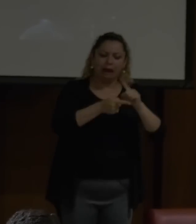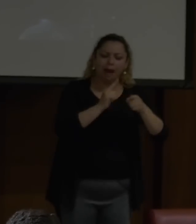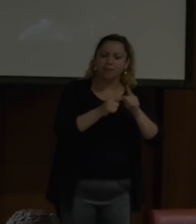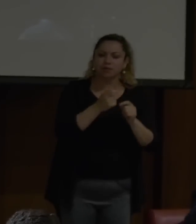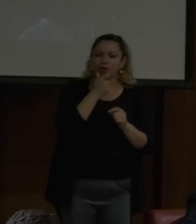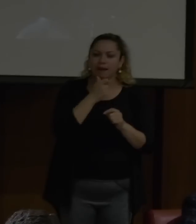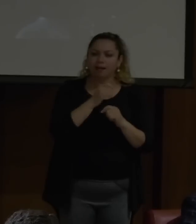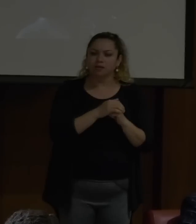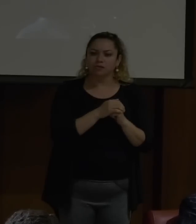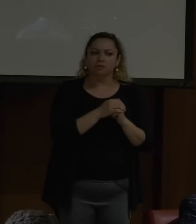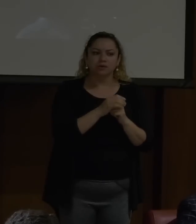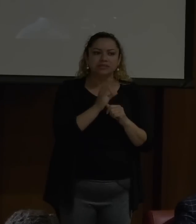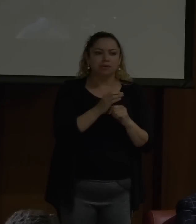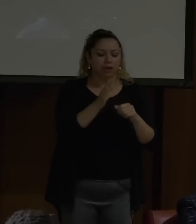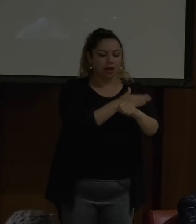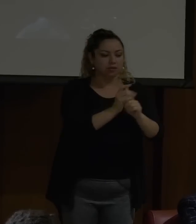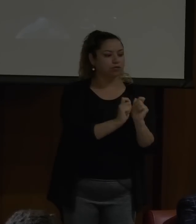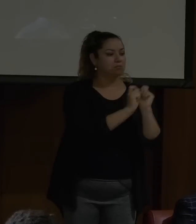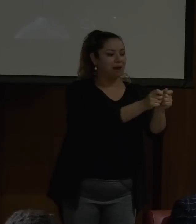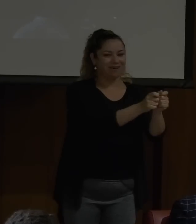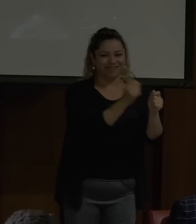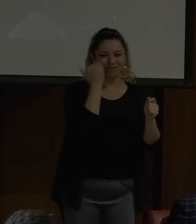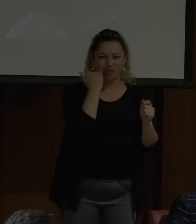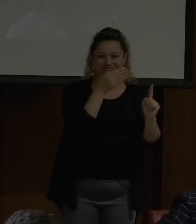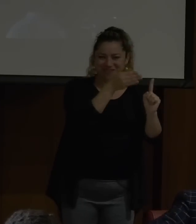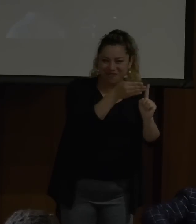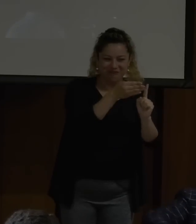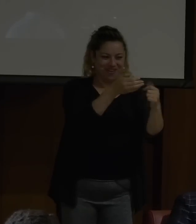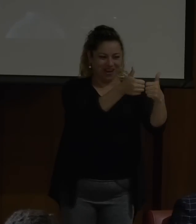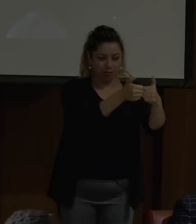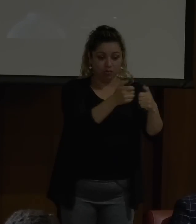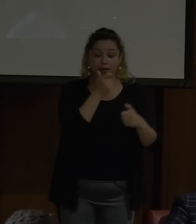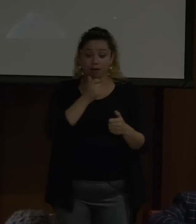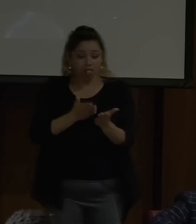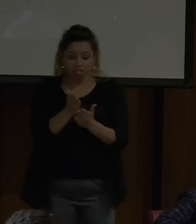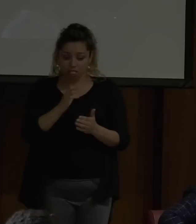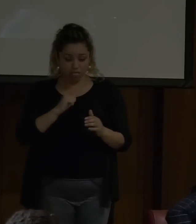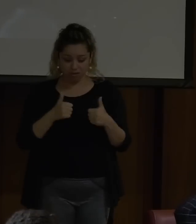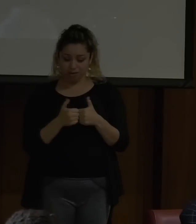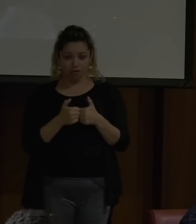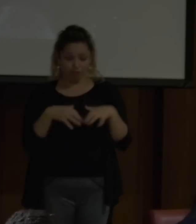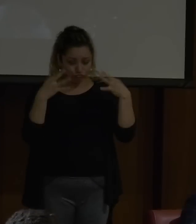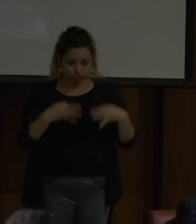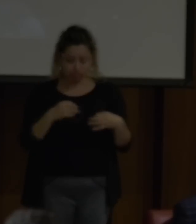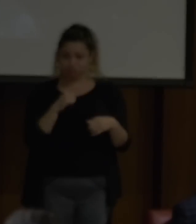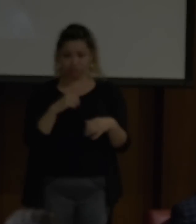a quien cantarle, pero él no había establecido todavía en ningún pueblo, sino